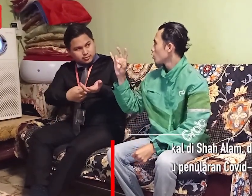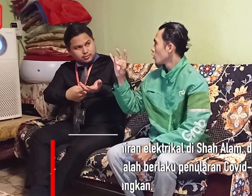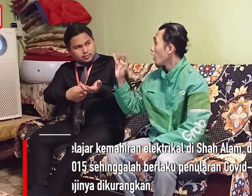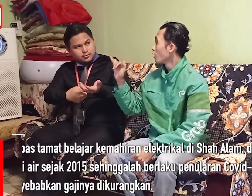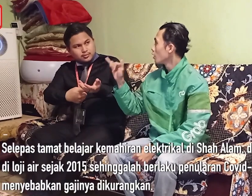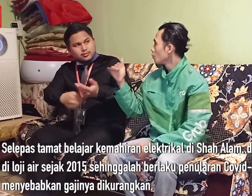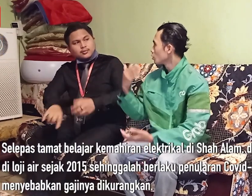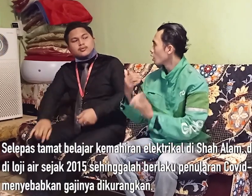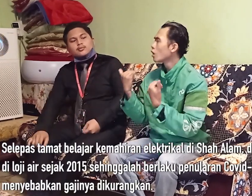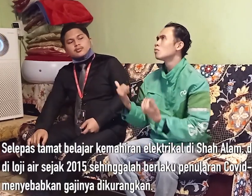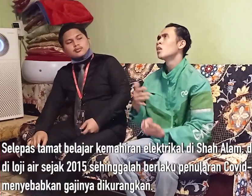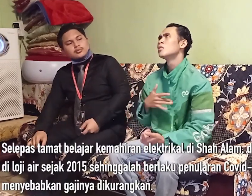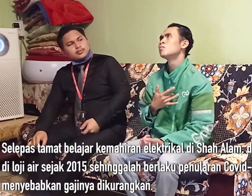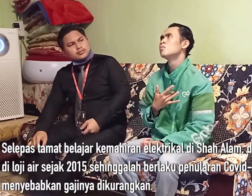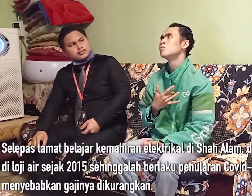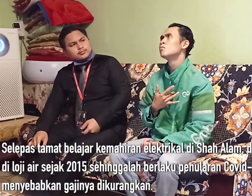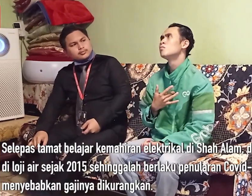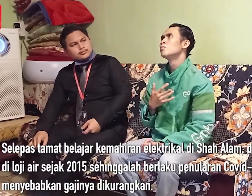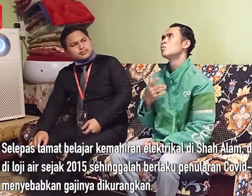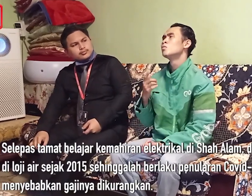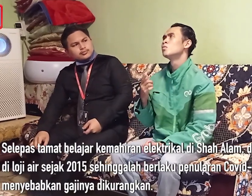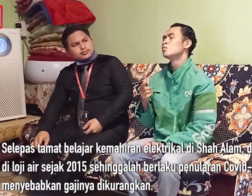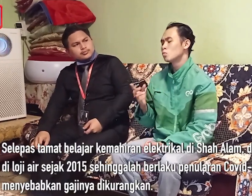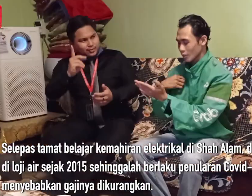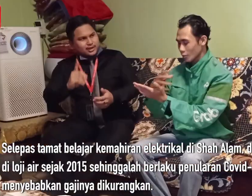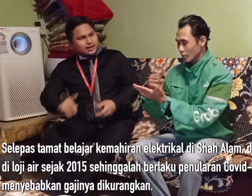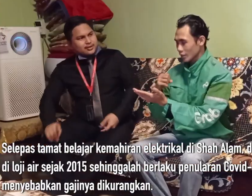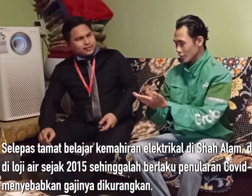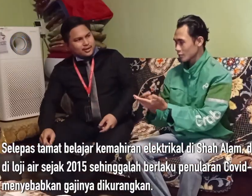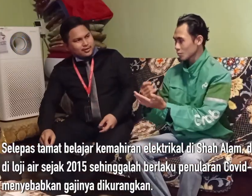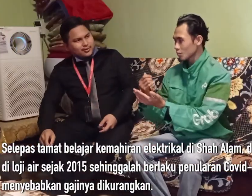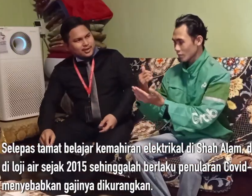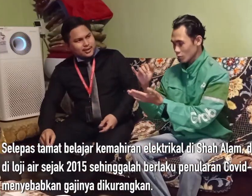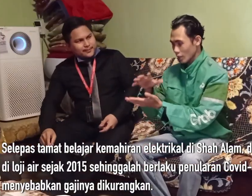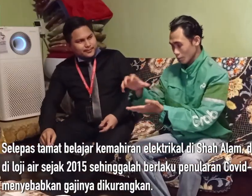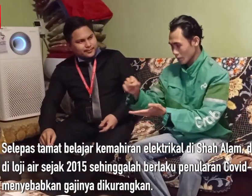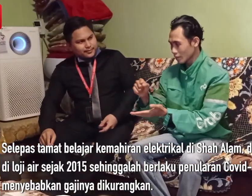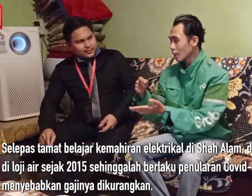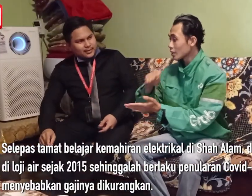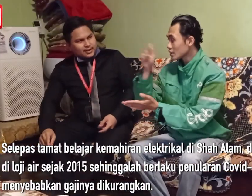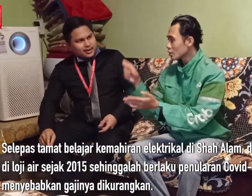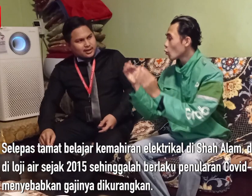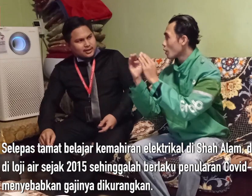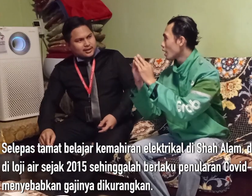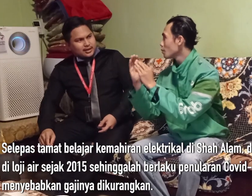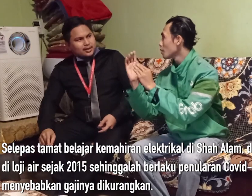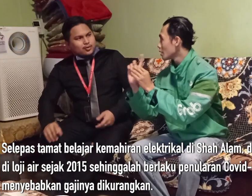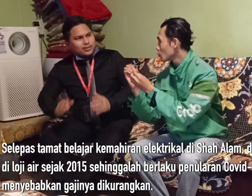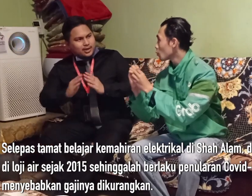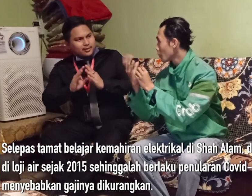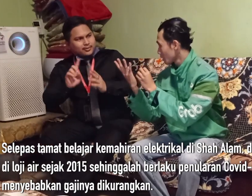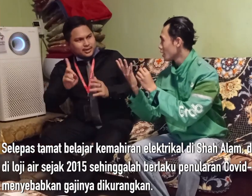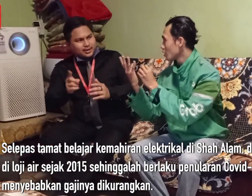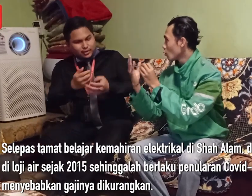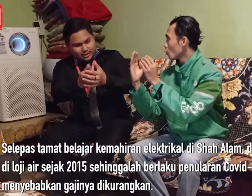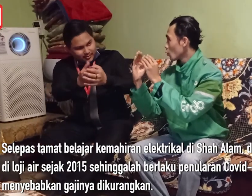Loji air di Kampung Sungai tiram kota tinggi Rahmat 26 tahun berkata dengan qudrat yang ada di akan pastikan sekurang-kurangnya